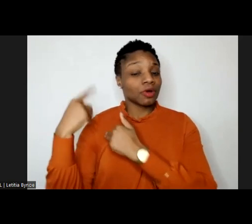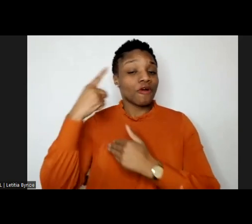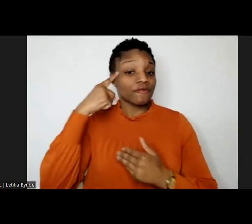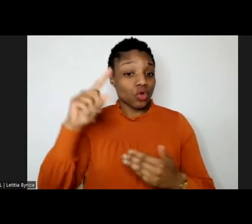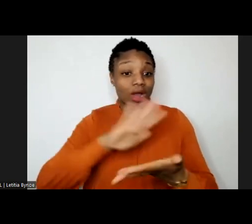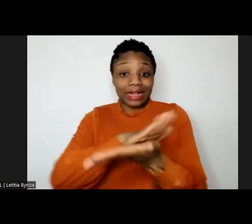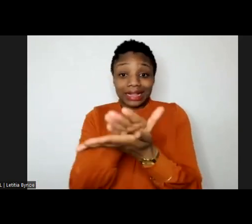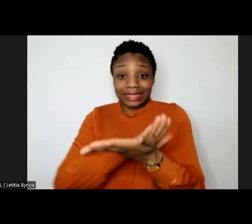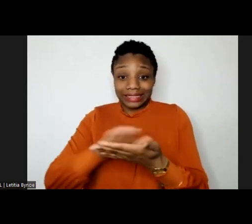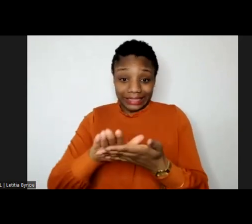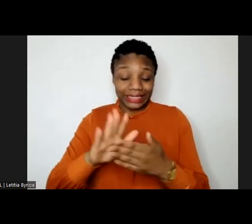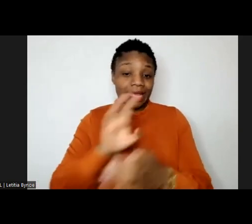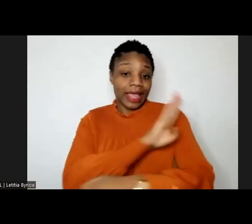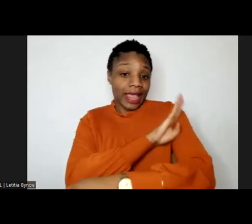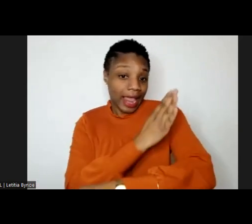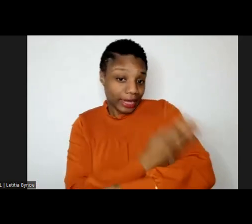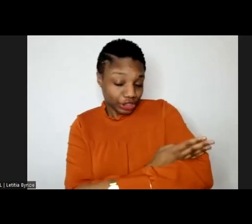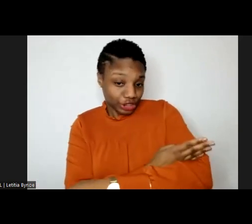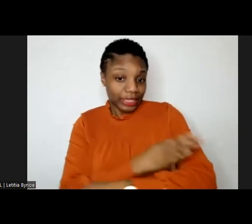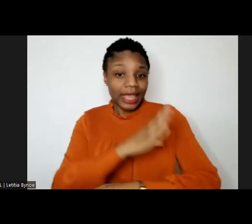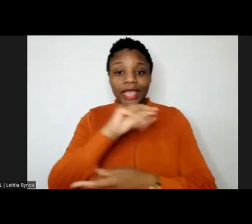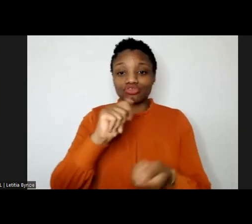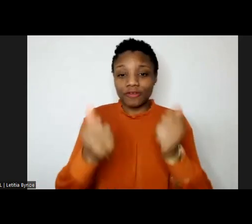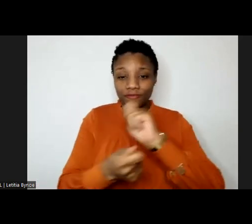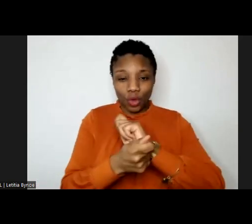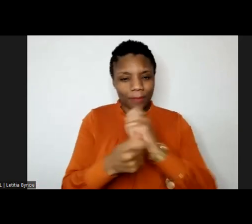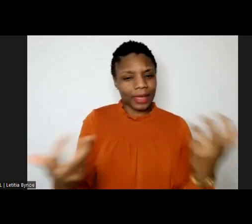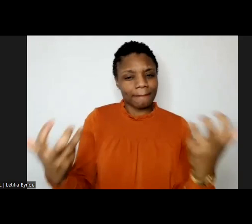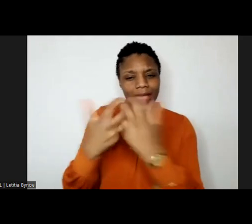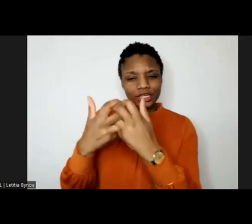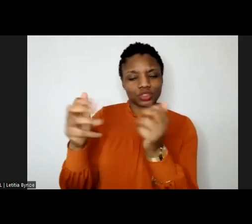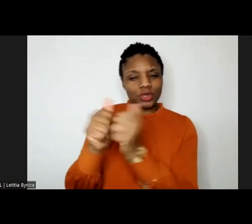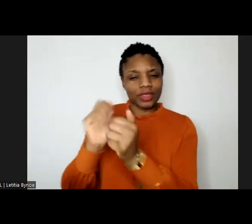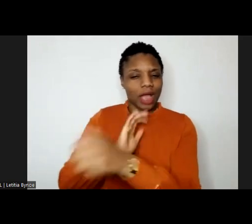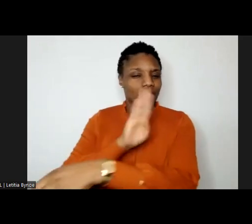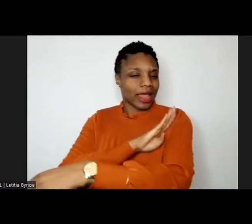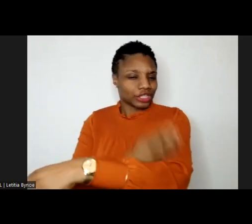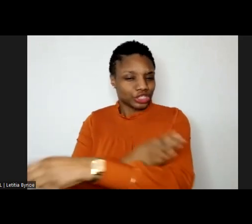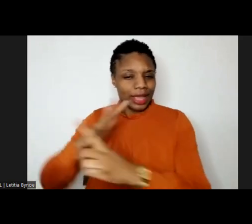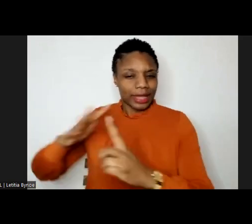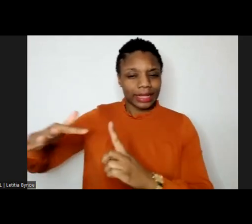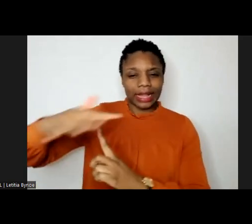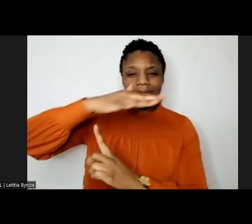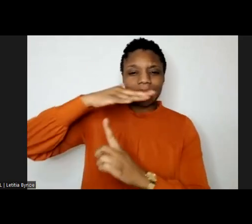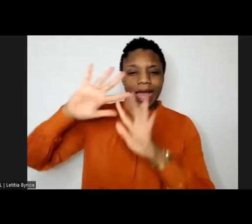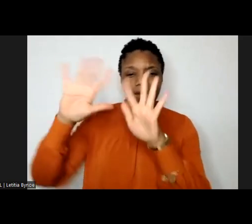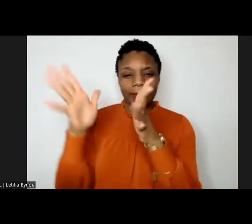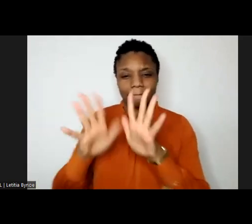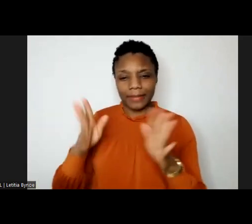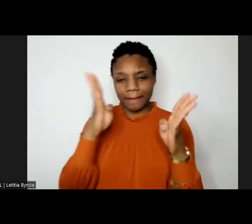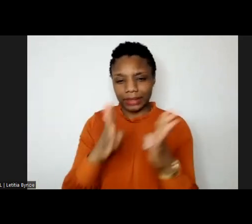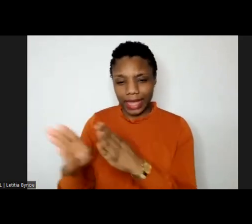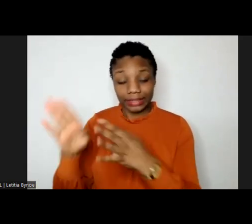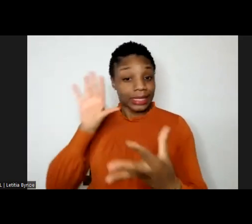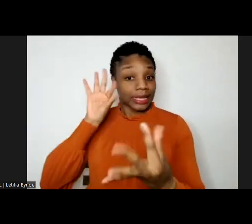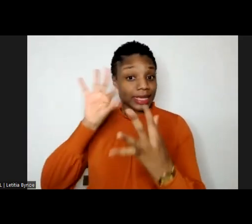eh el El tratar de eh acelerar las eh facilidades